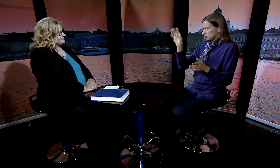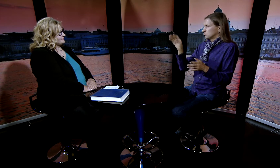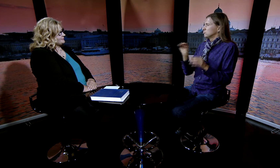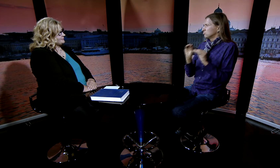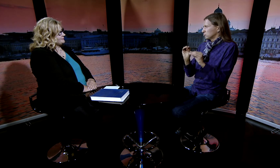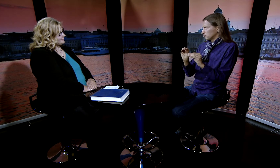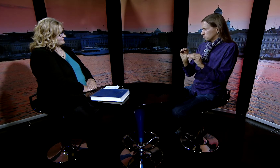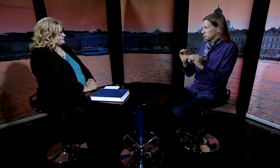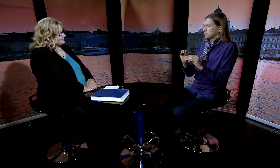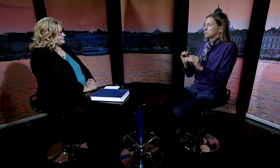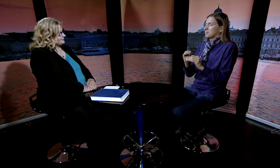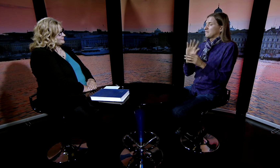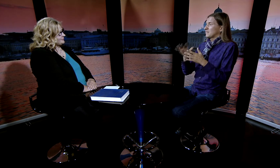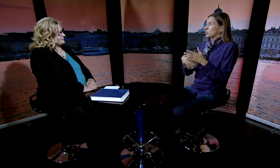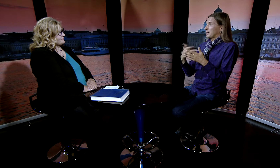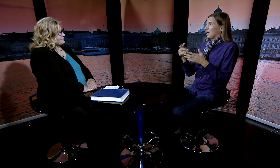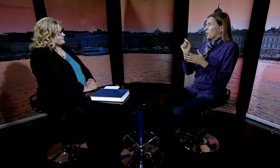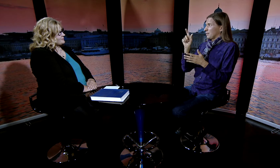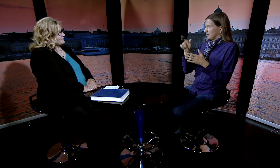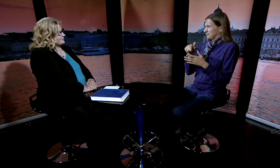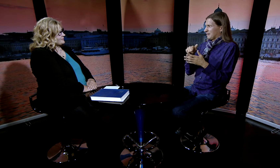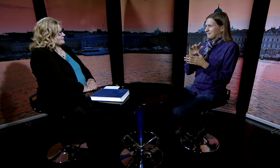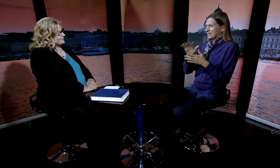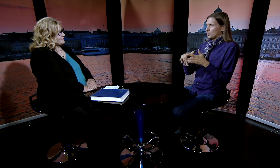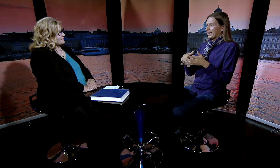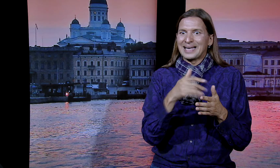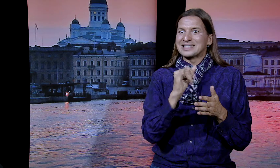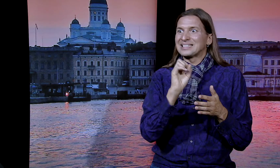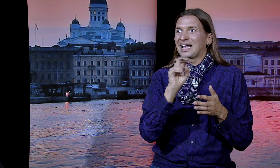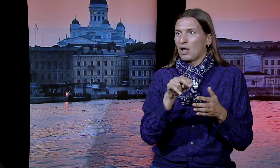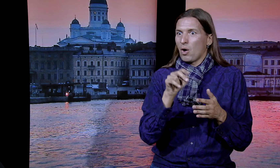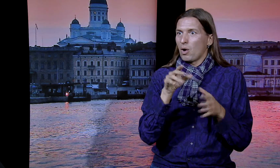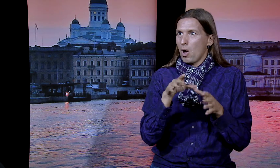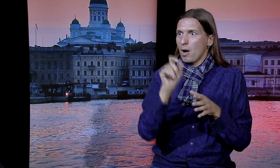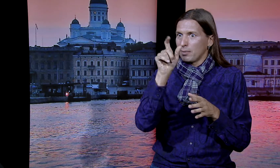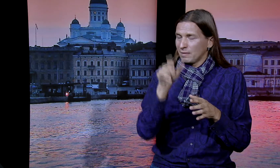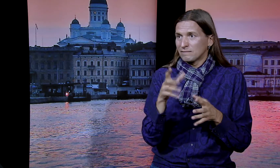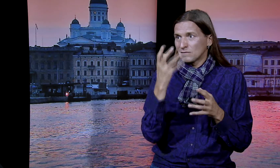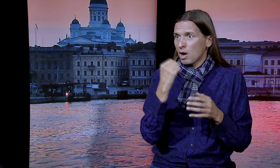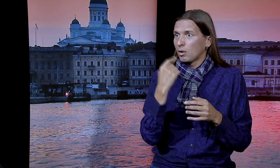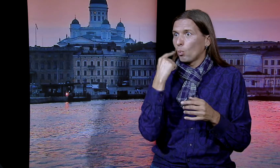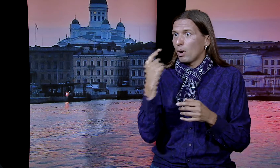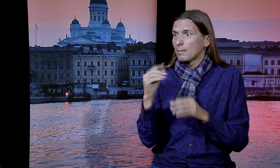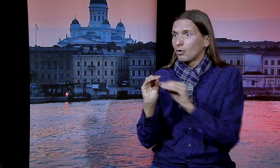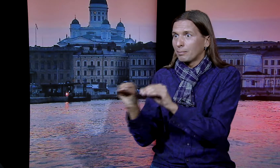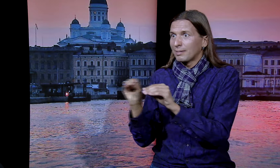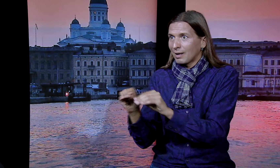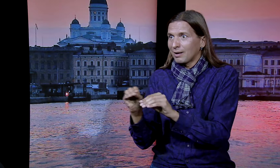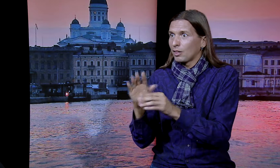saa opettaa oppilaita ensimmäisestä kuudenteen luokkaan. Sen lisäksi viittomakielisen luokan opettaja voi